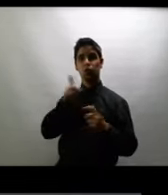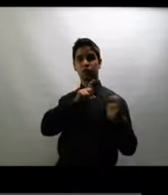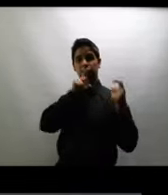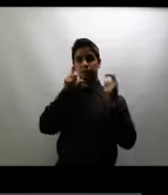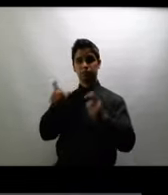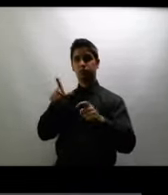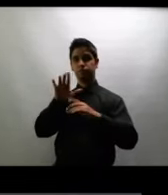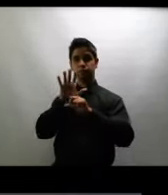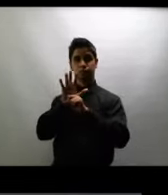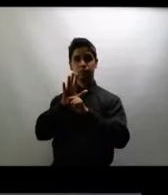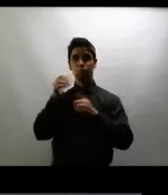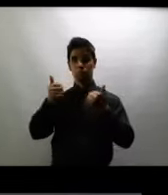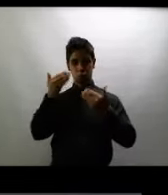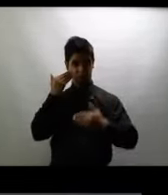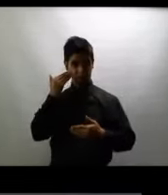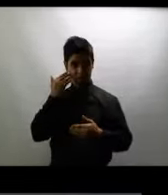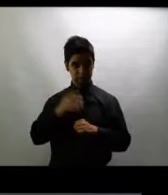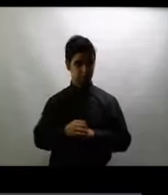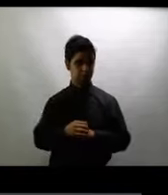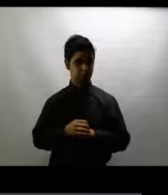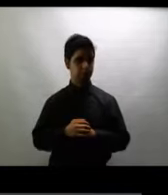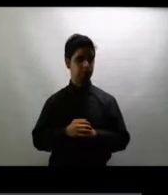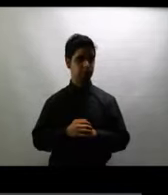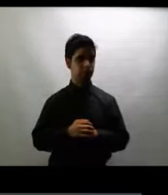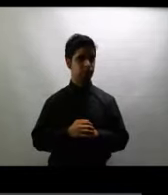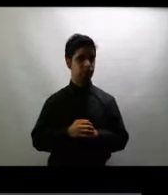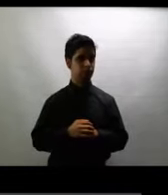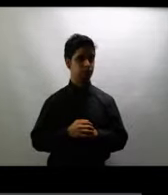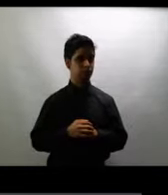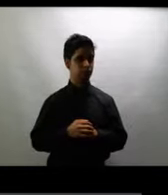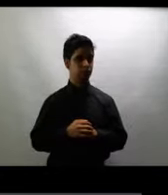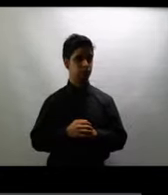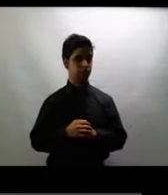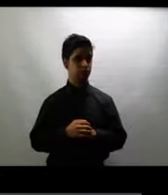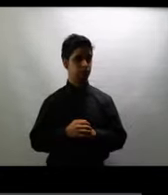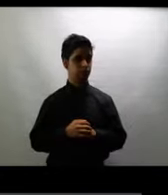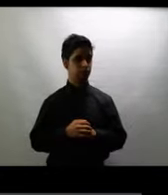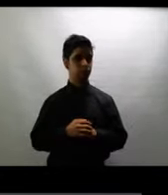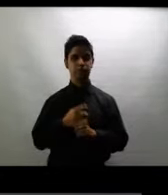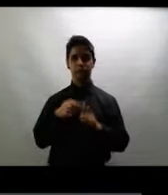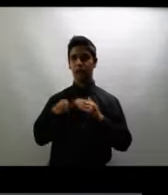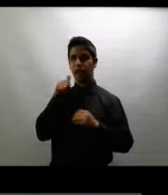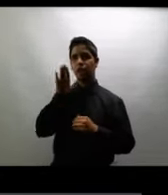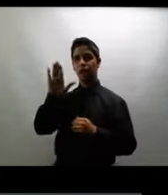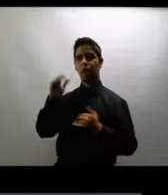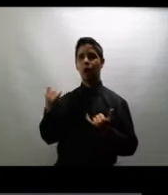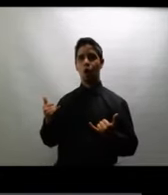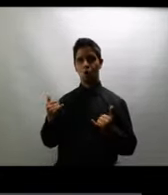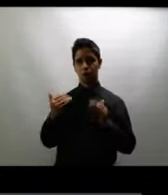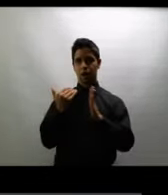¿Saben? ¿Saben cuál es? Sí. ¿Cuál? ¿Cuál? Que está 27 en el escalafón mundial. Ay, Cristo.